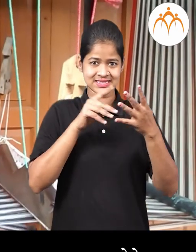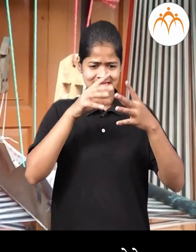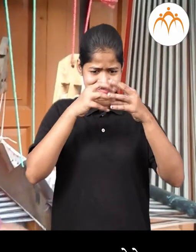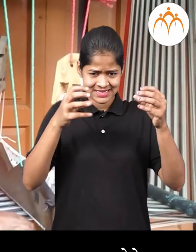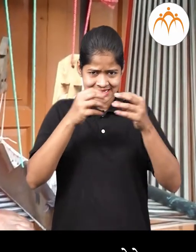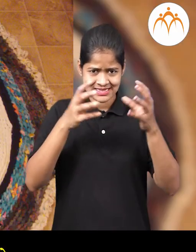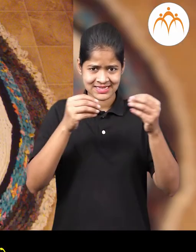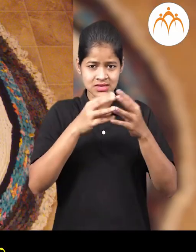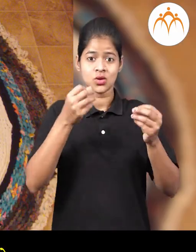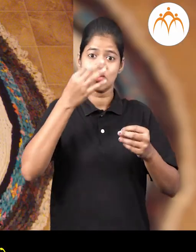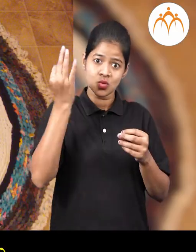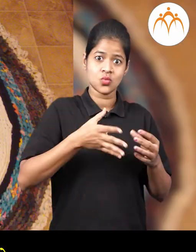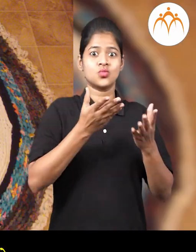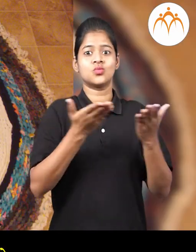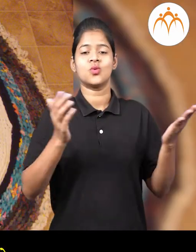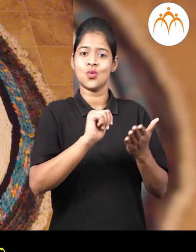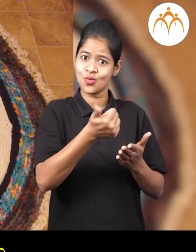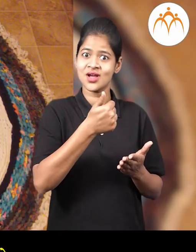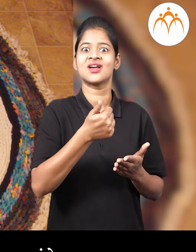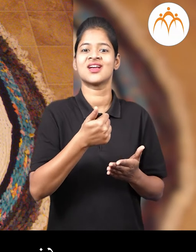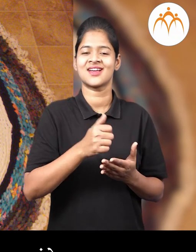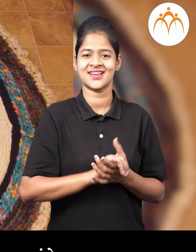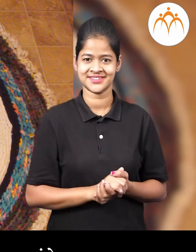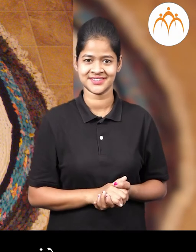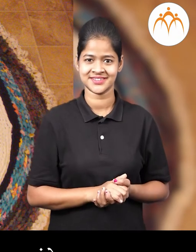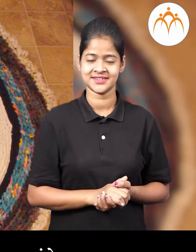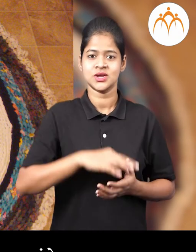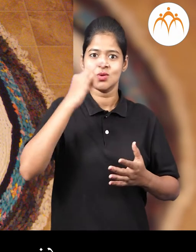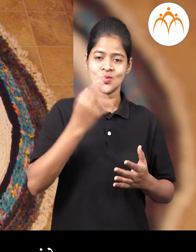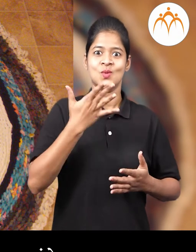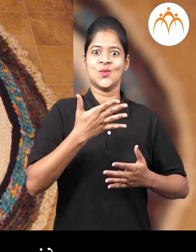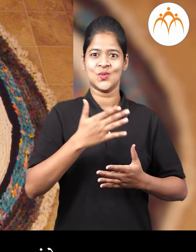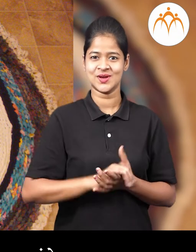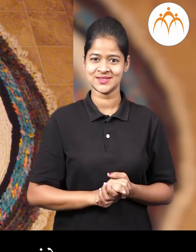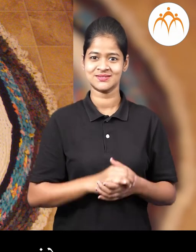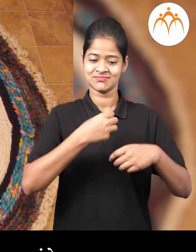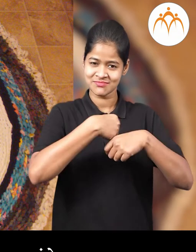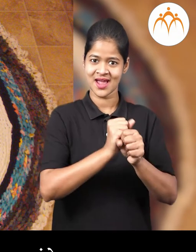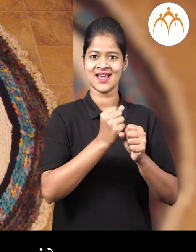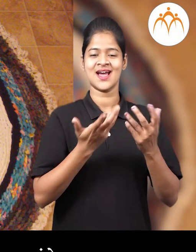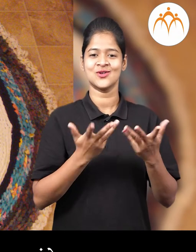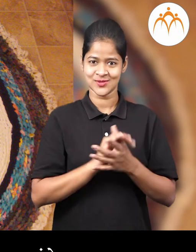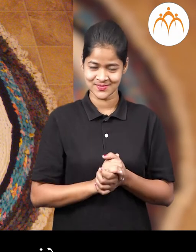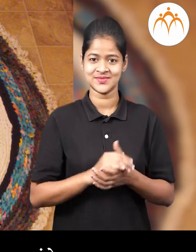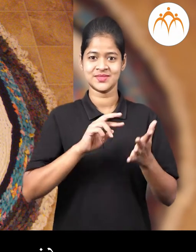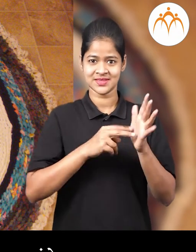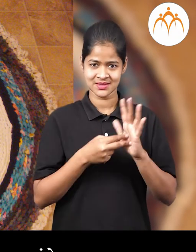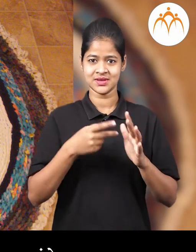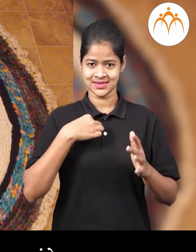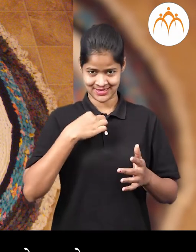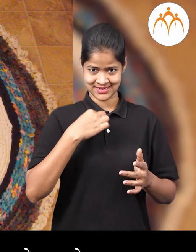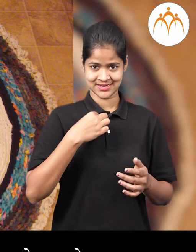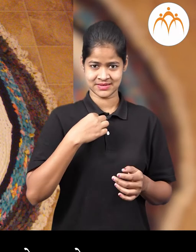પુનર ચકરણ કરને પુનર ચકરણ કરને મણજે જુન્યા કપડેંચે રૂપ